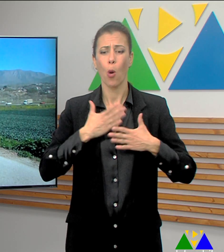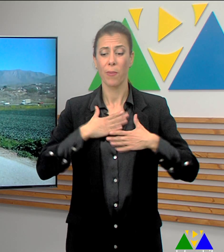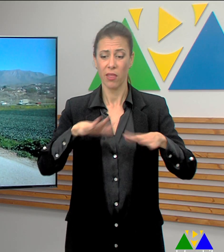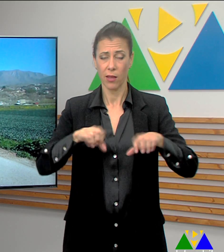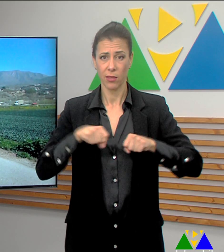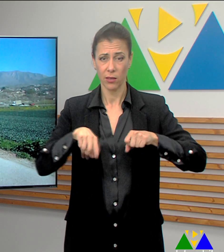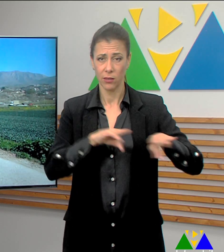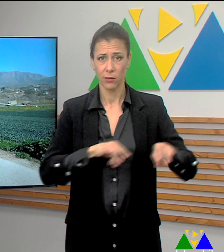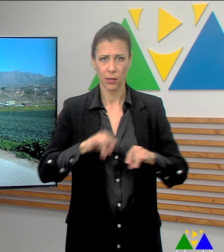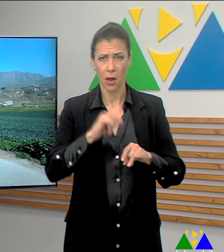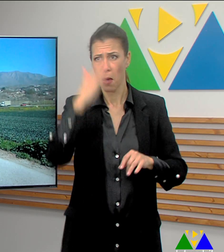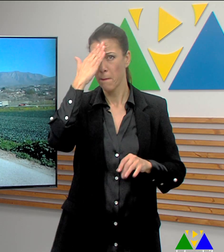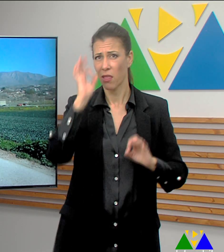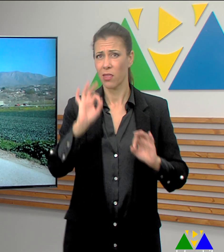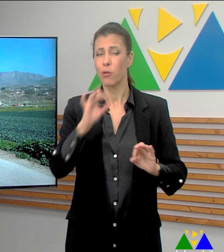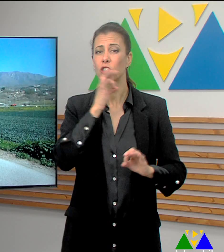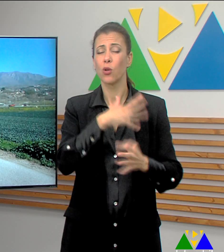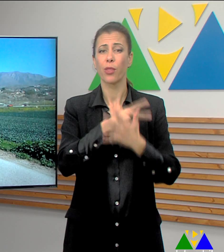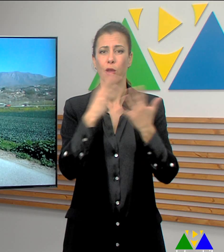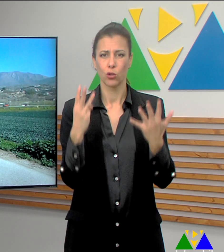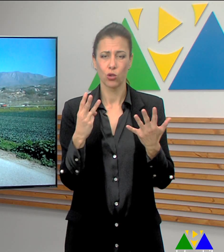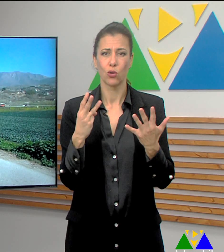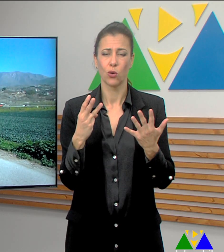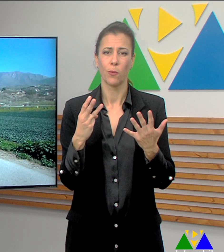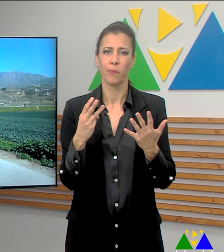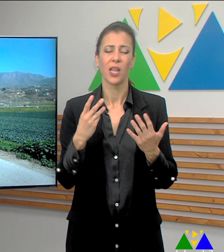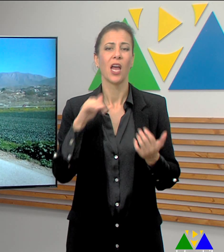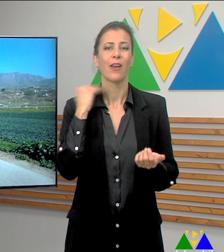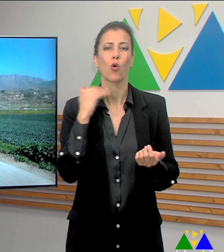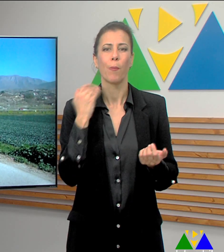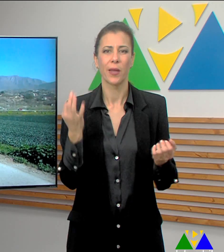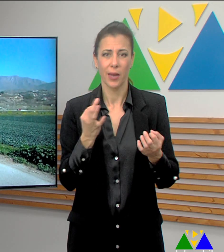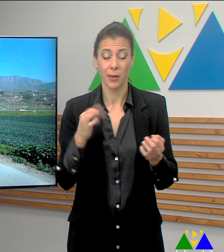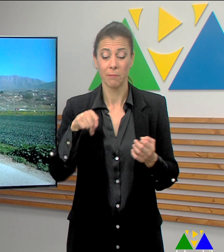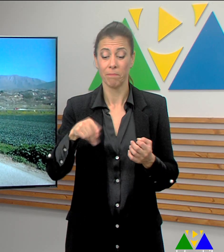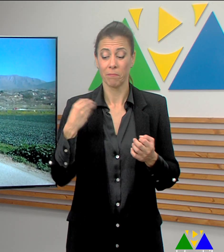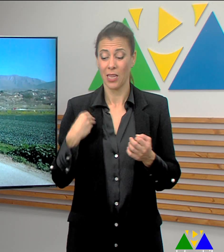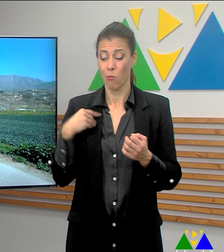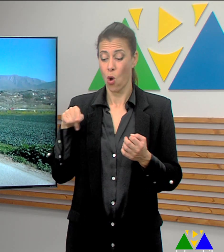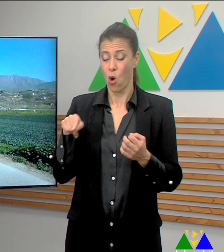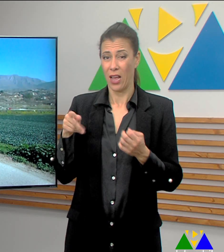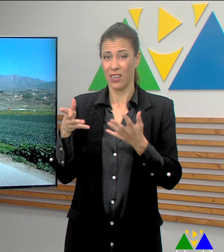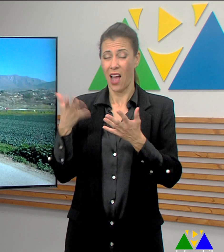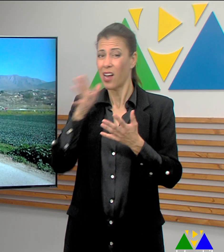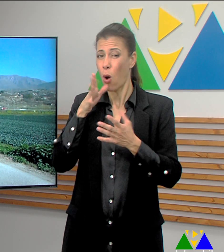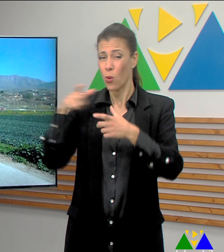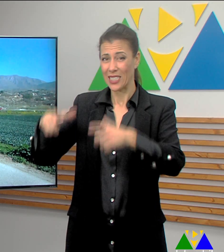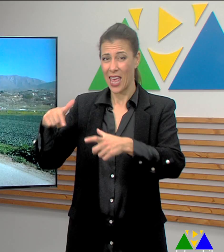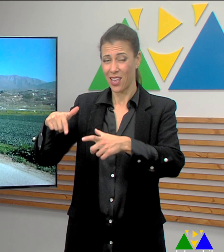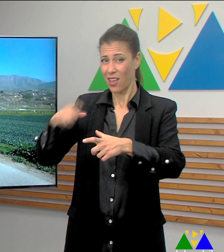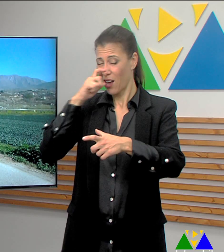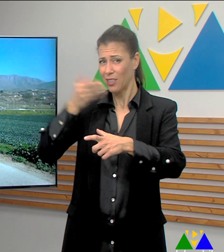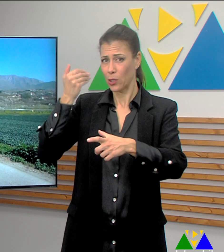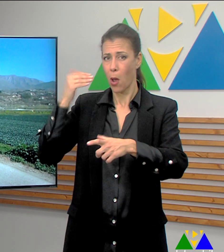tierra, a principios del siglo XVIII, recupera esa acequia antigua para poner